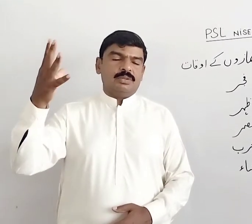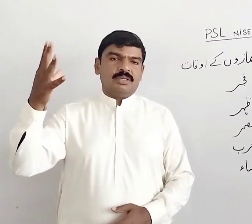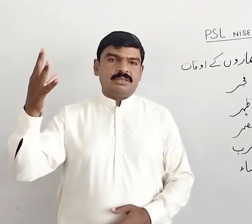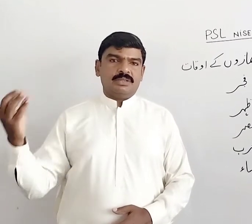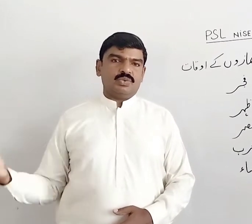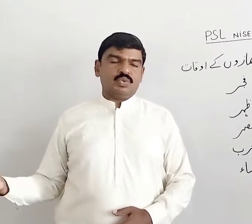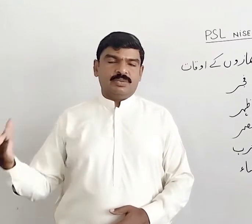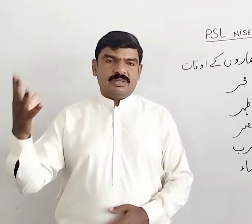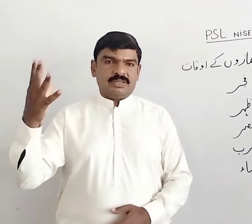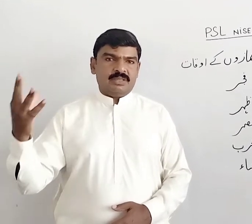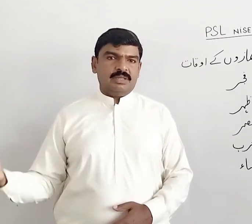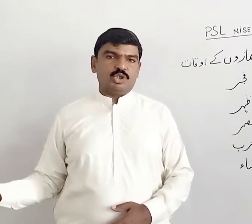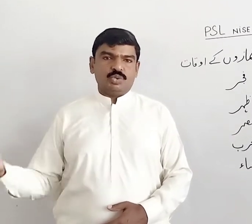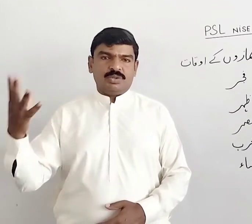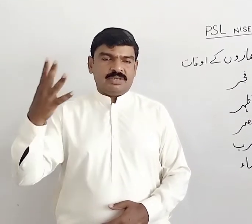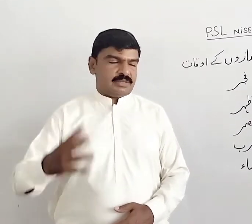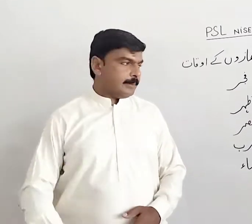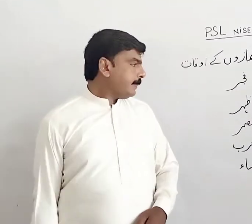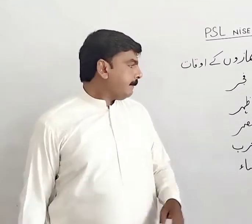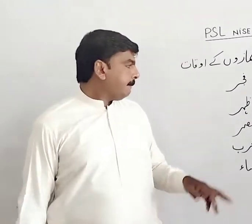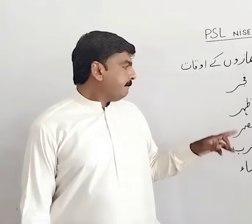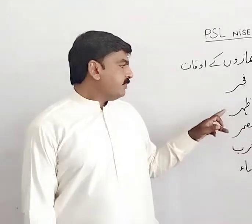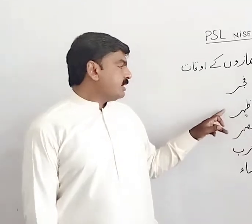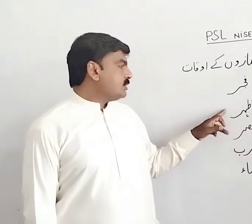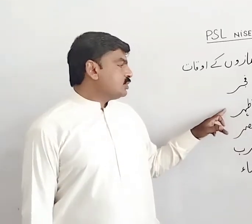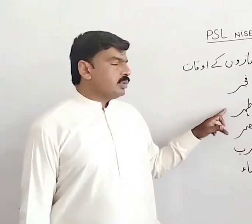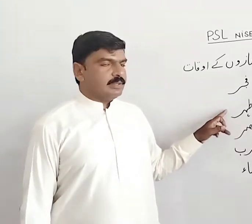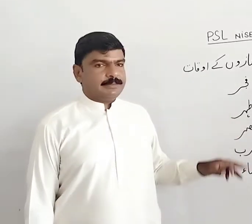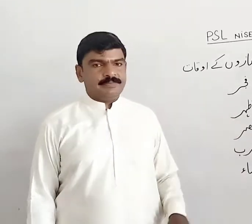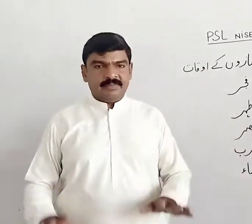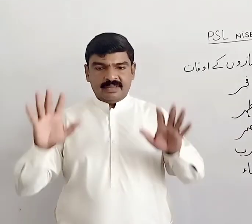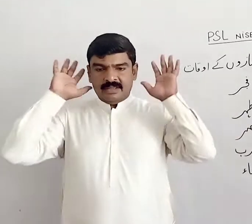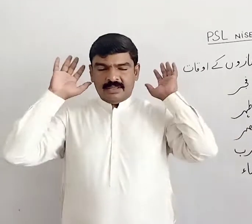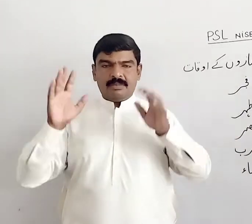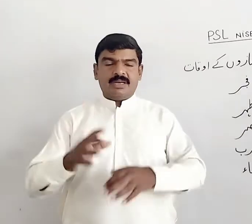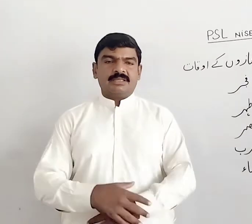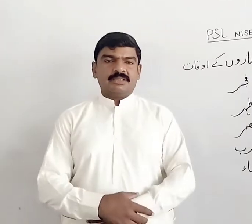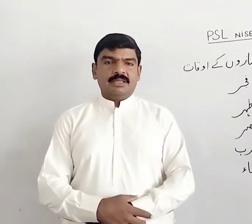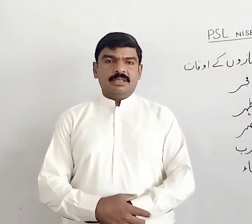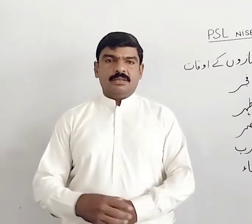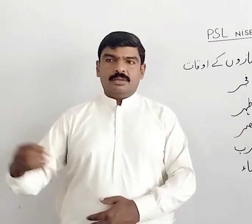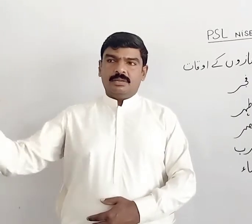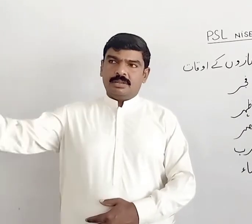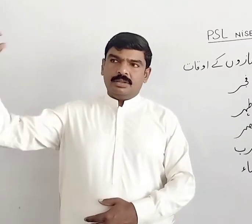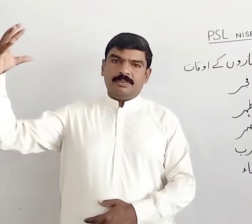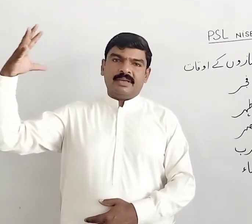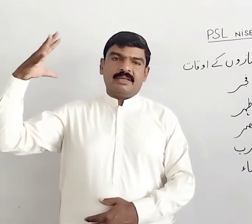کا سائن، صبح کا سائن، ظہر نماز کا سائن اور دوپہر کا